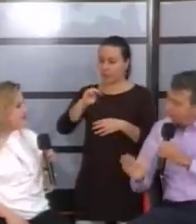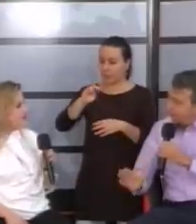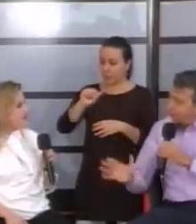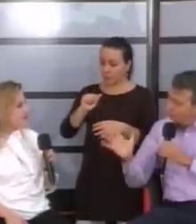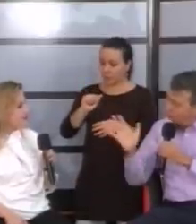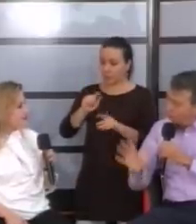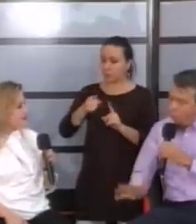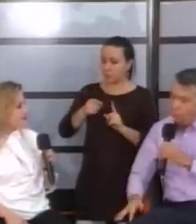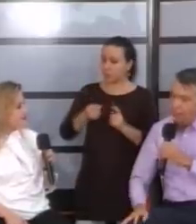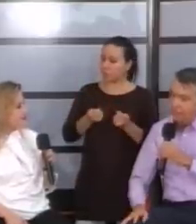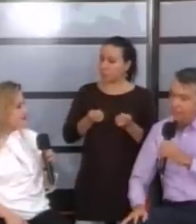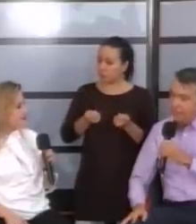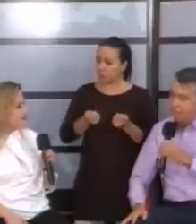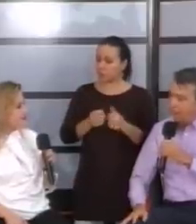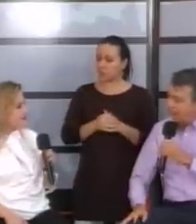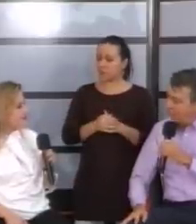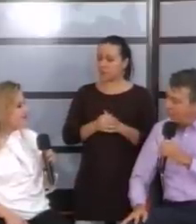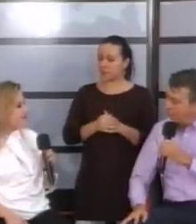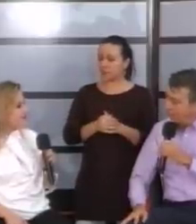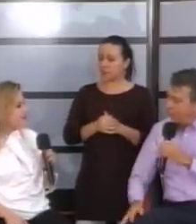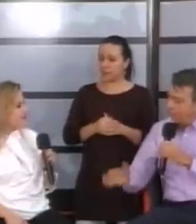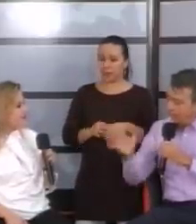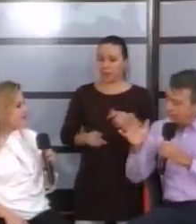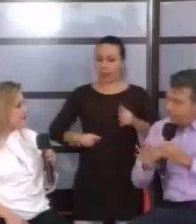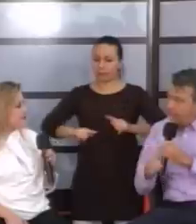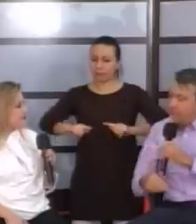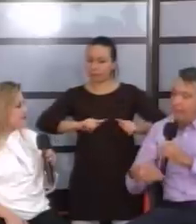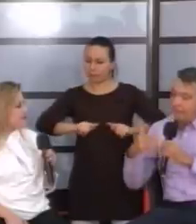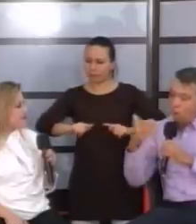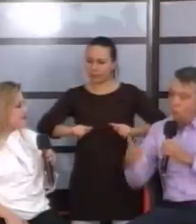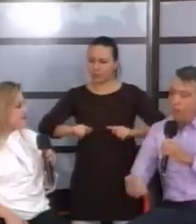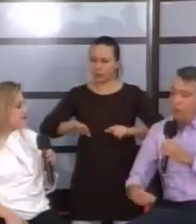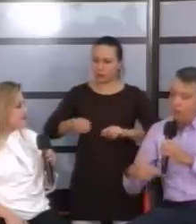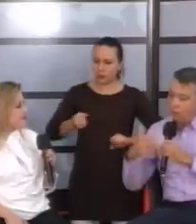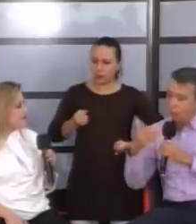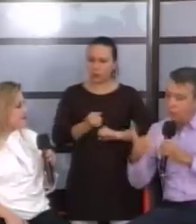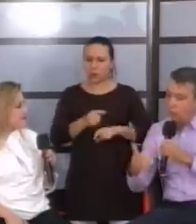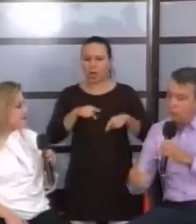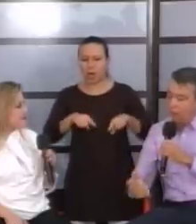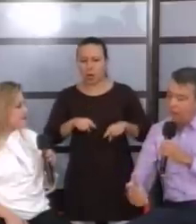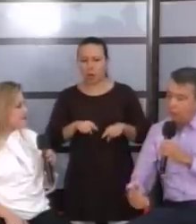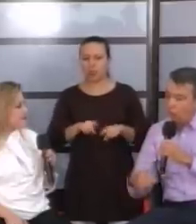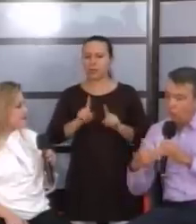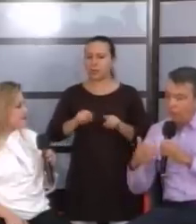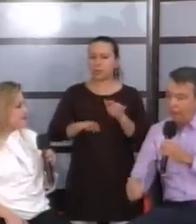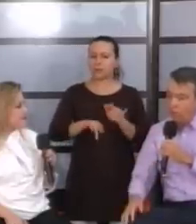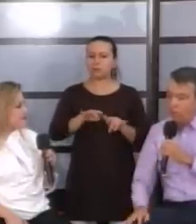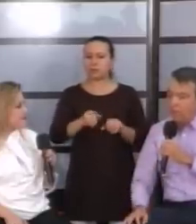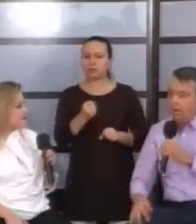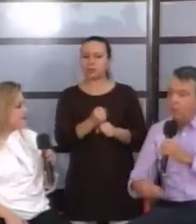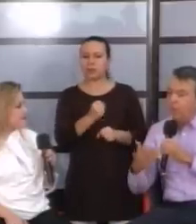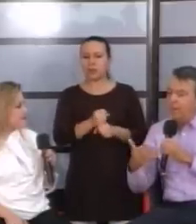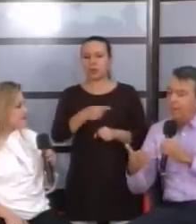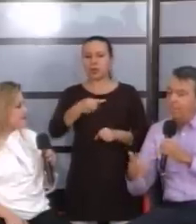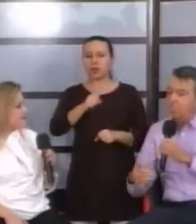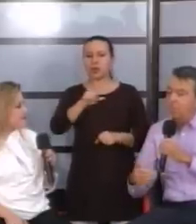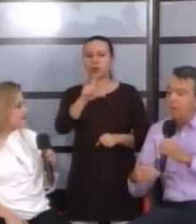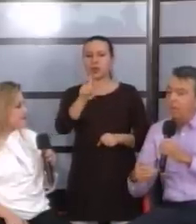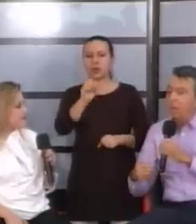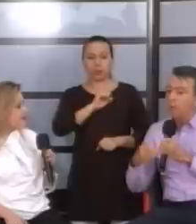la administración como cuota de María Irma Noreña para hacer, ha estado con Gallo, le gusta todo lo de Gallo. Usted